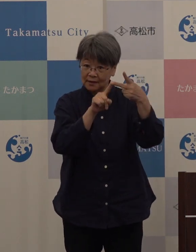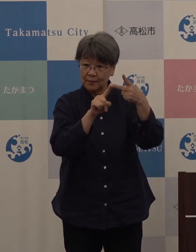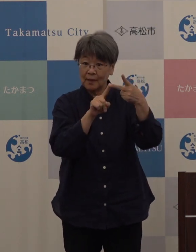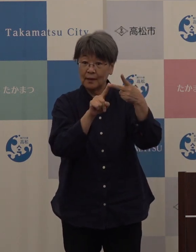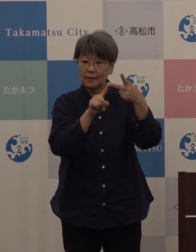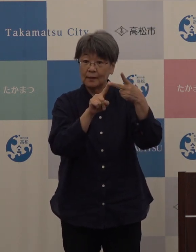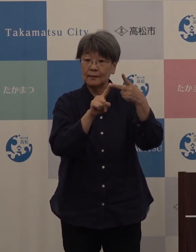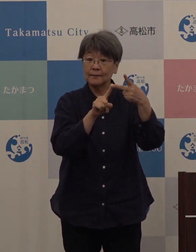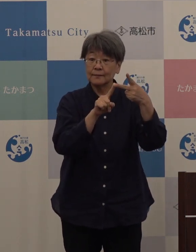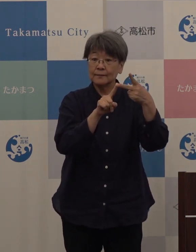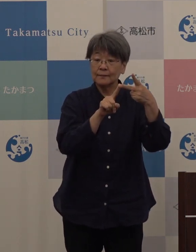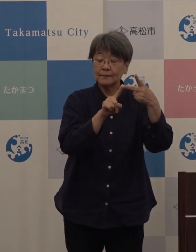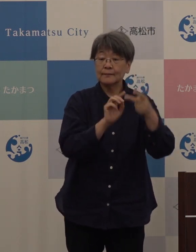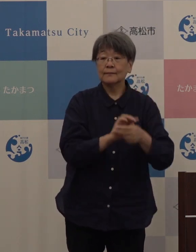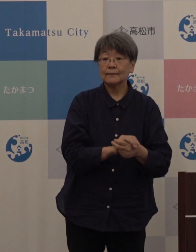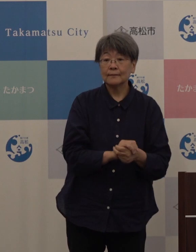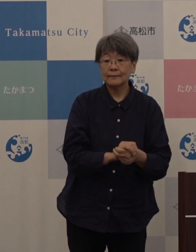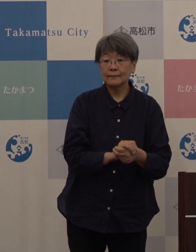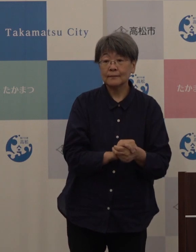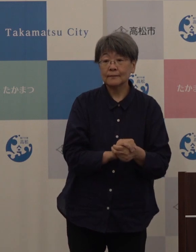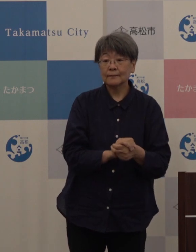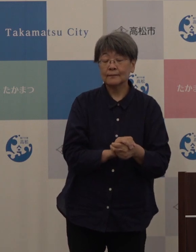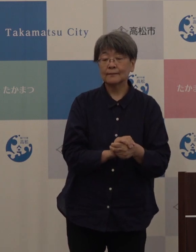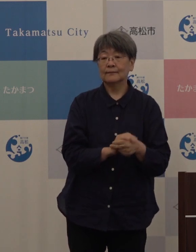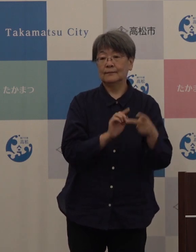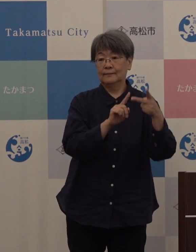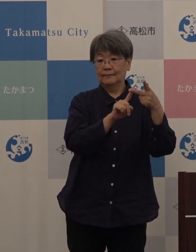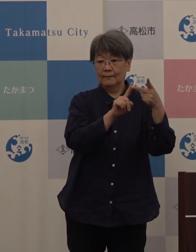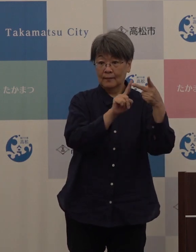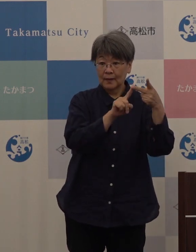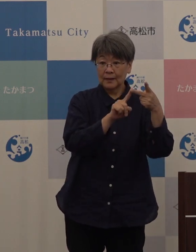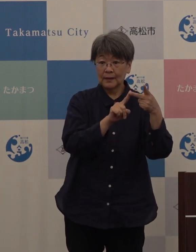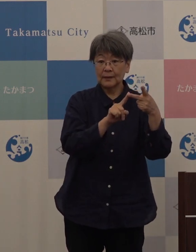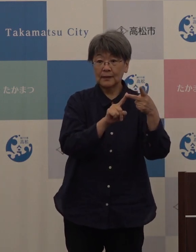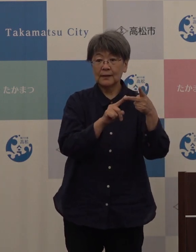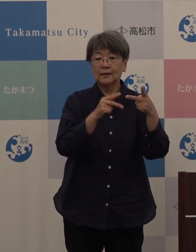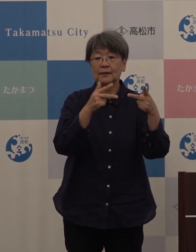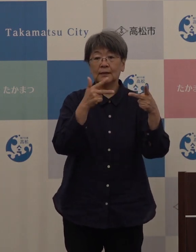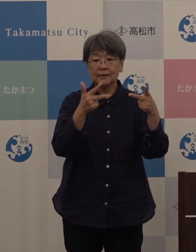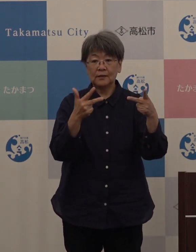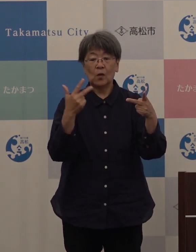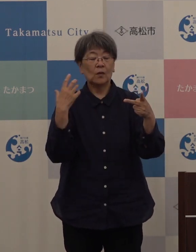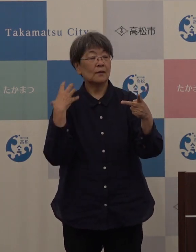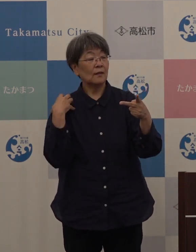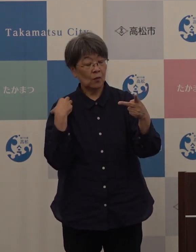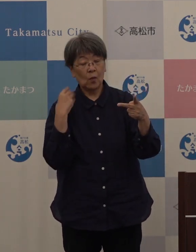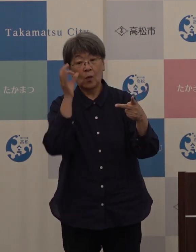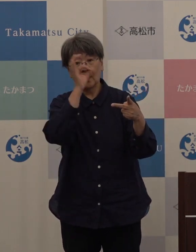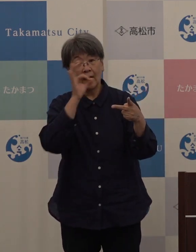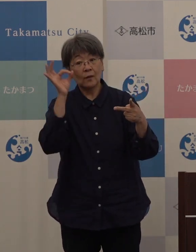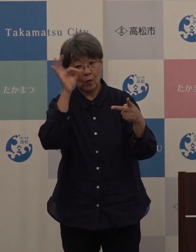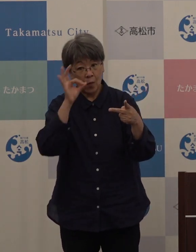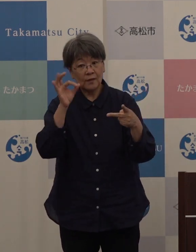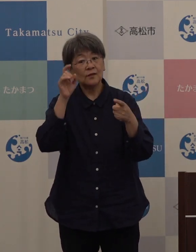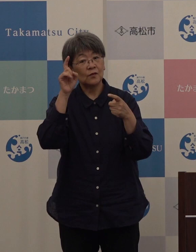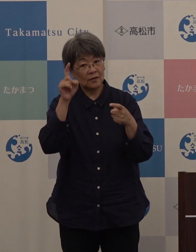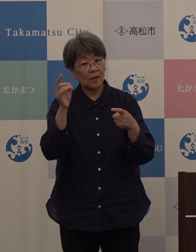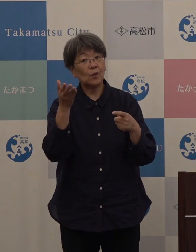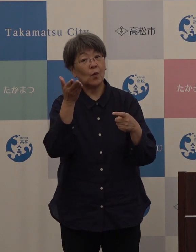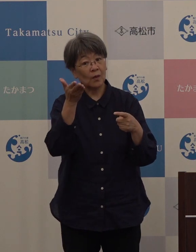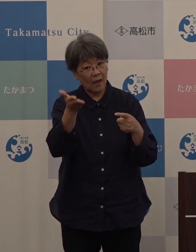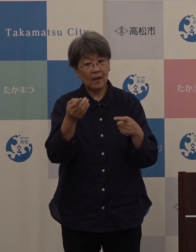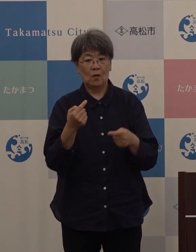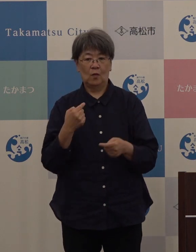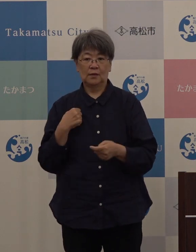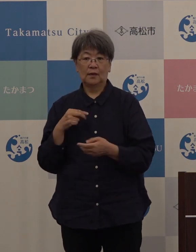への団体旅行が約3年半ぶりに解禁されました。市の観光への期待影響についてどう考えていますでしょうか。また